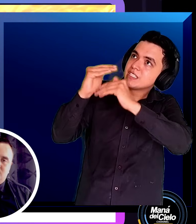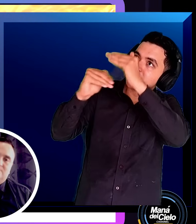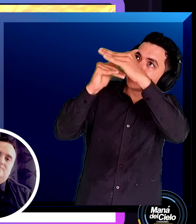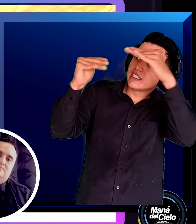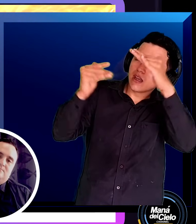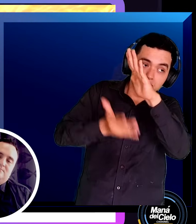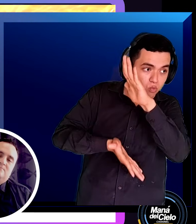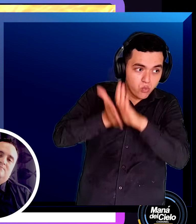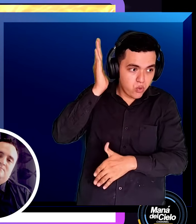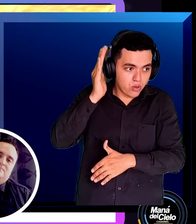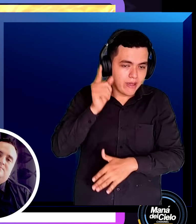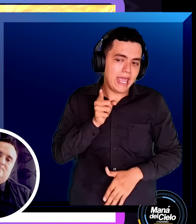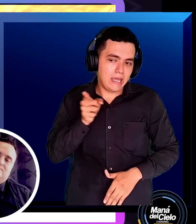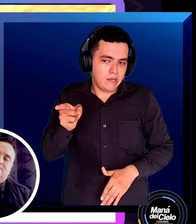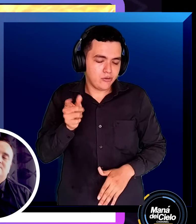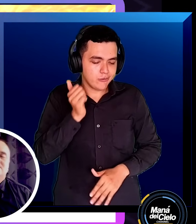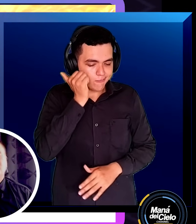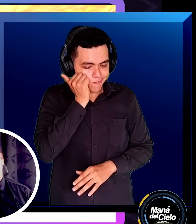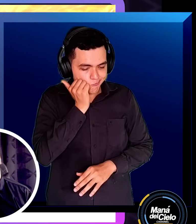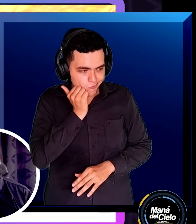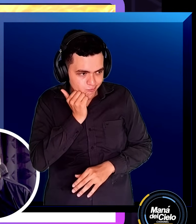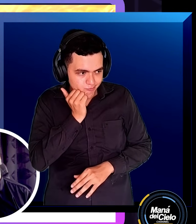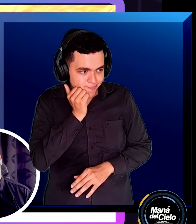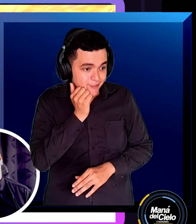Necesitamos sacudirnos